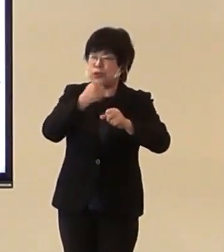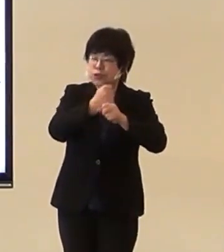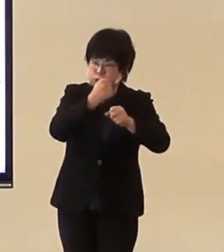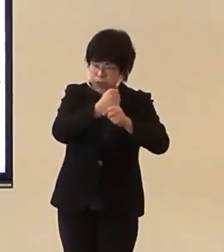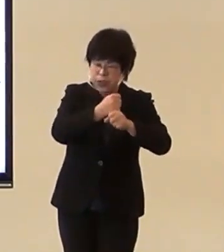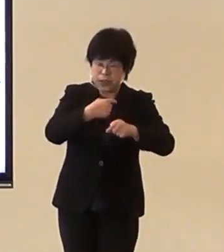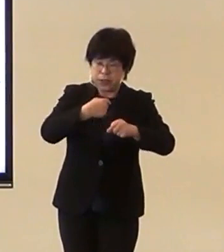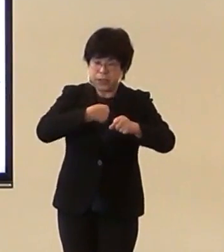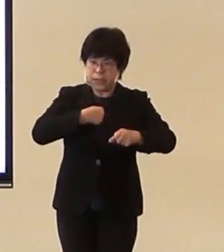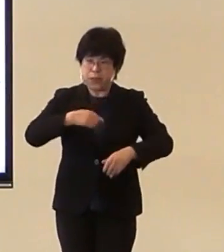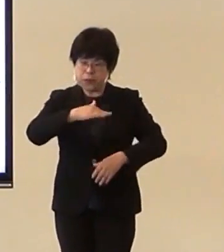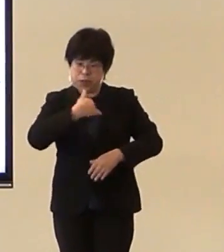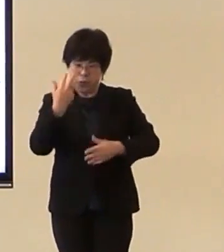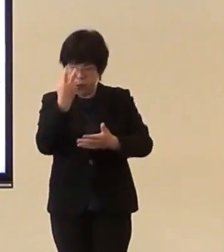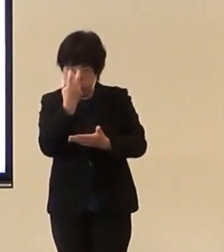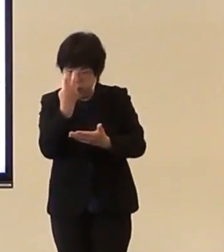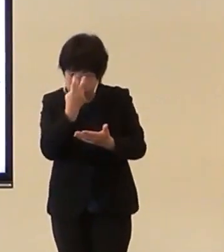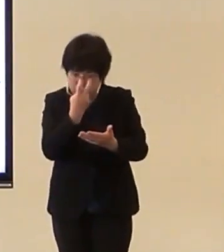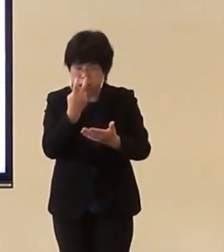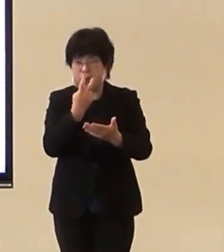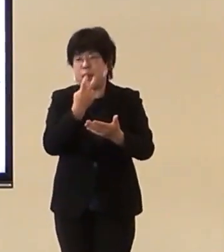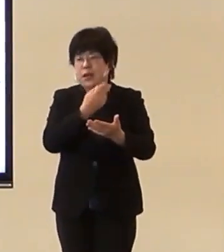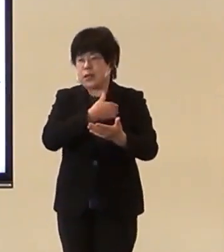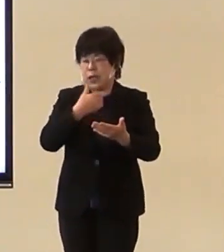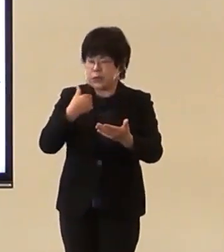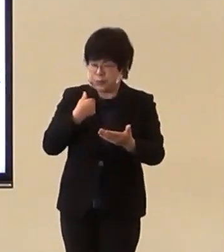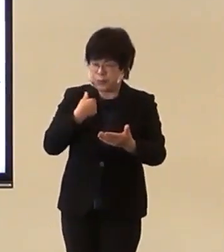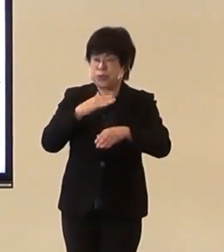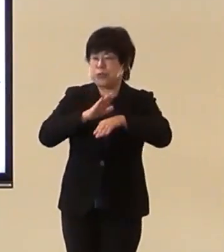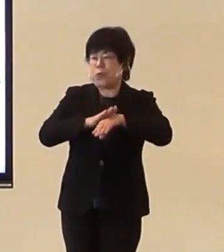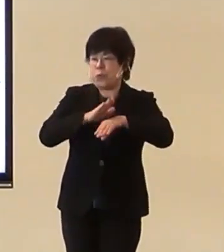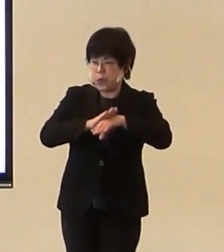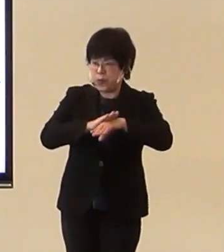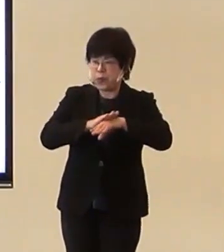管理といいますか承知をすることができるというふうに思いますし、